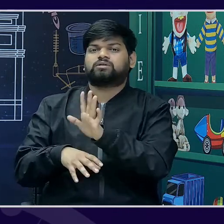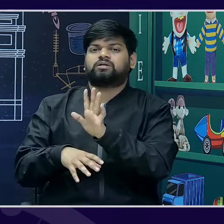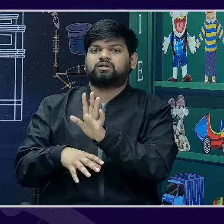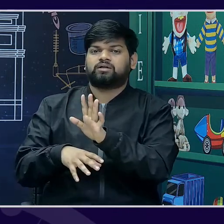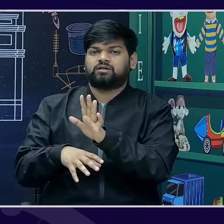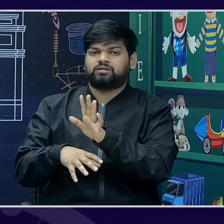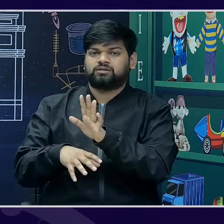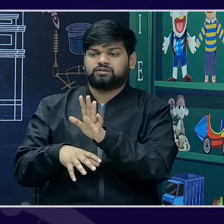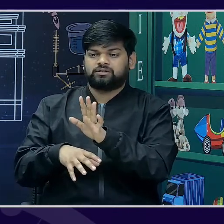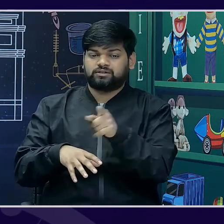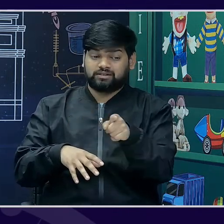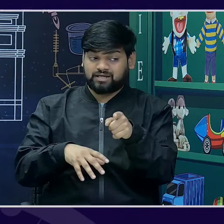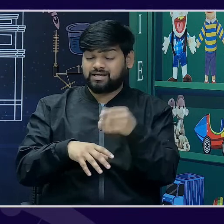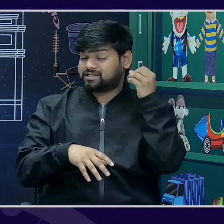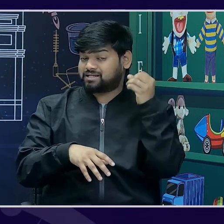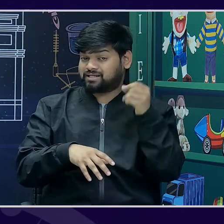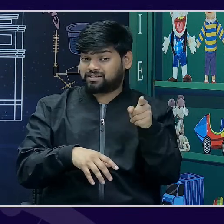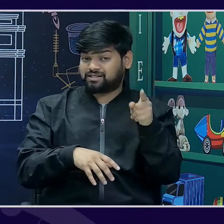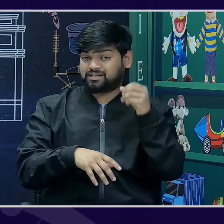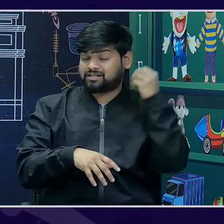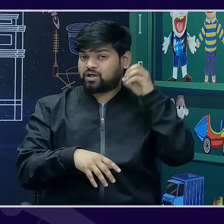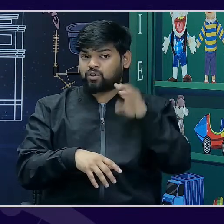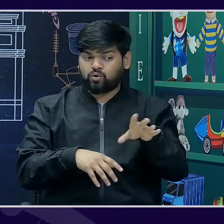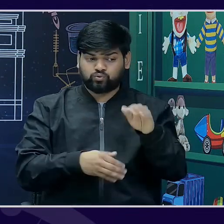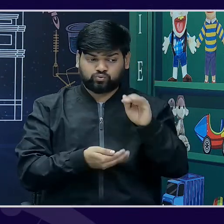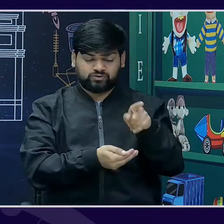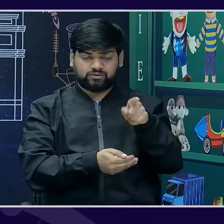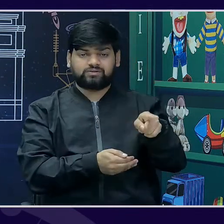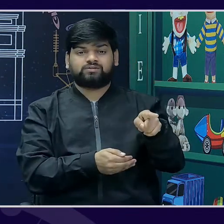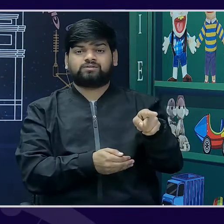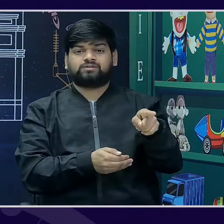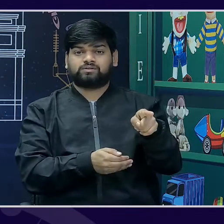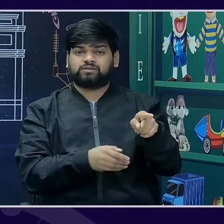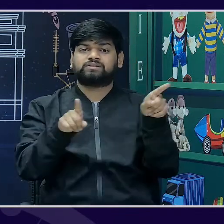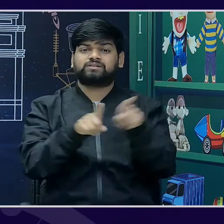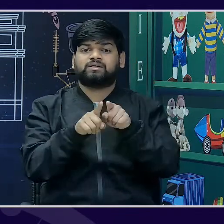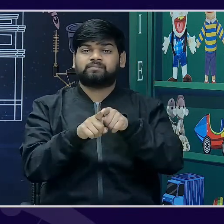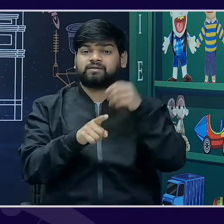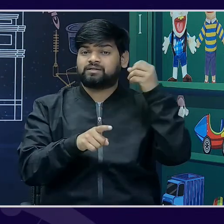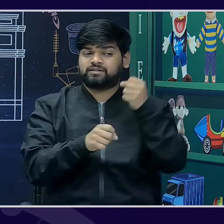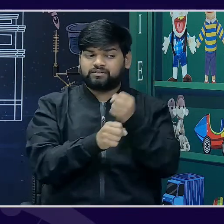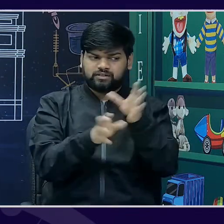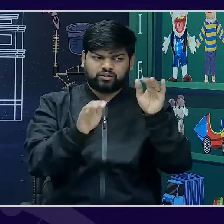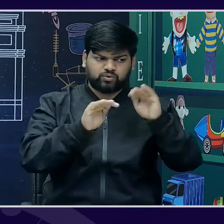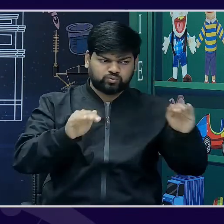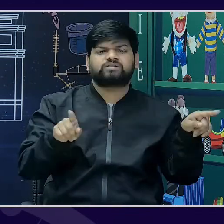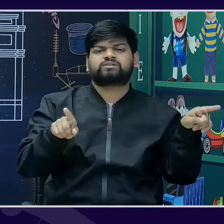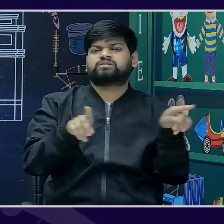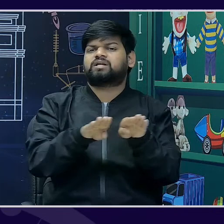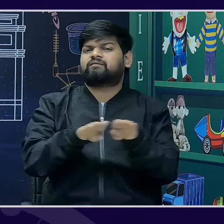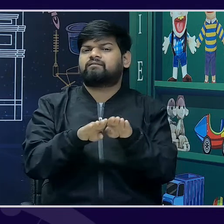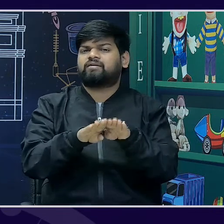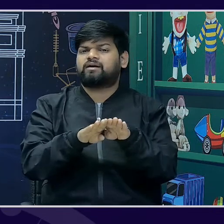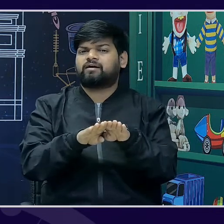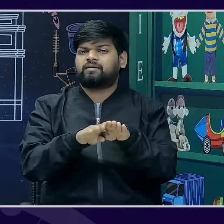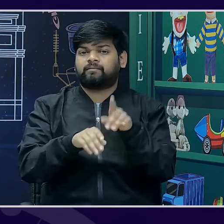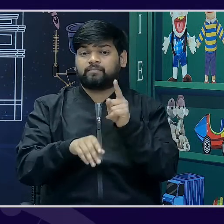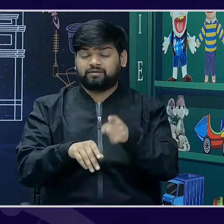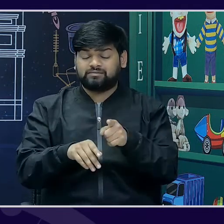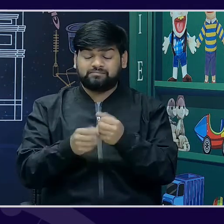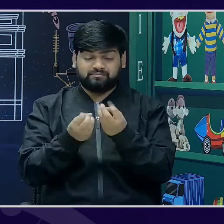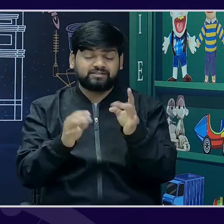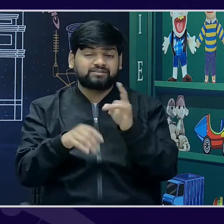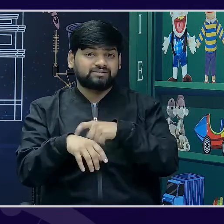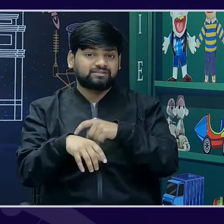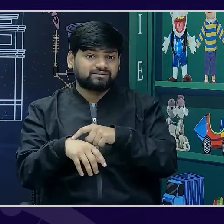other child. Of course, मिल जाता है बच्चों को, yeah. बच्चों को permission मिलता है, they get the admission, but again, that doesn't end